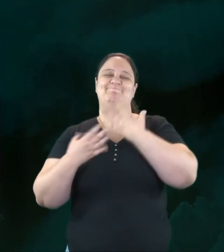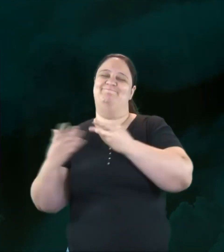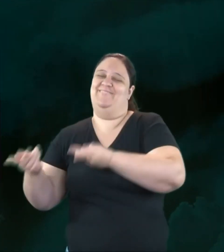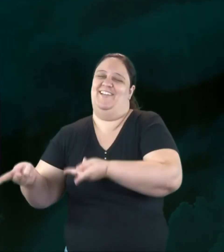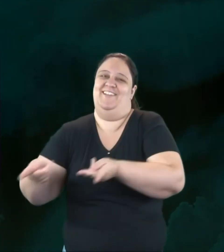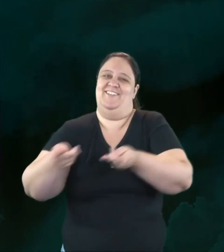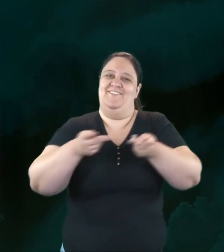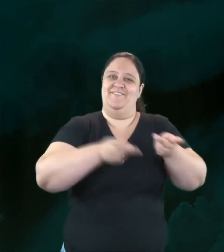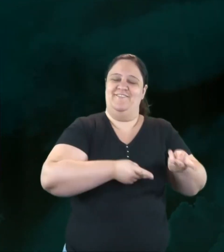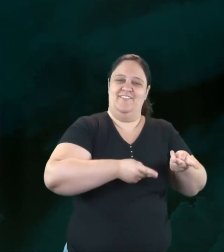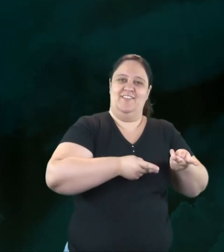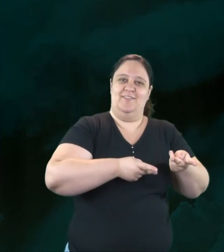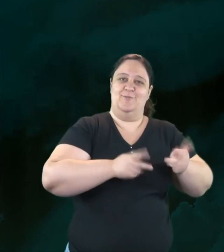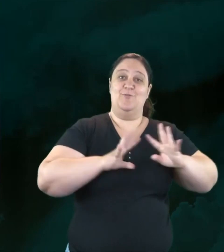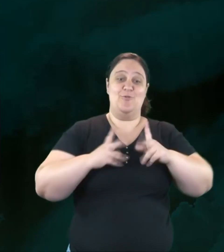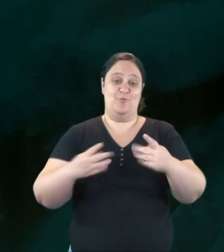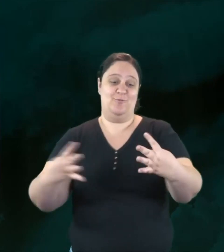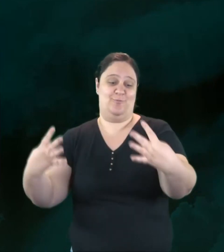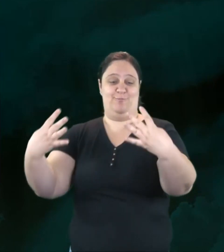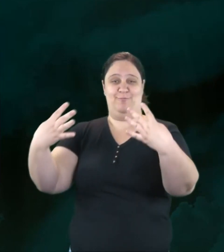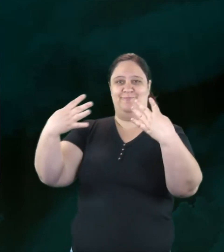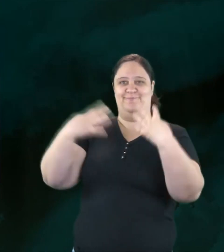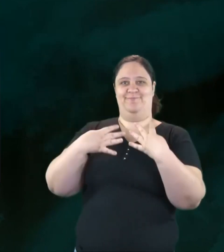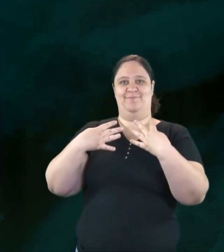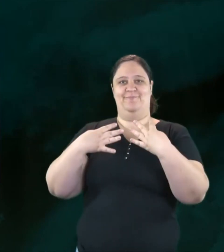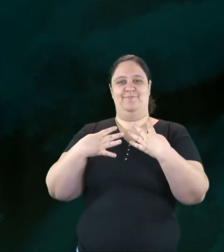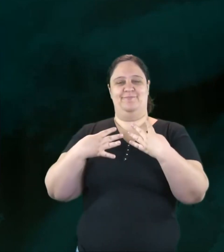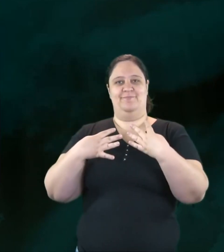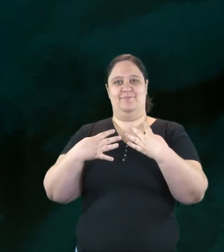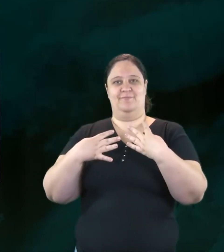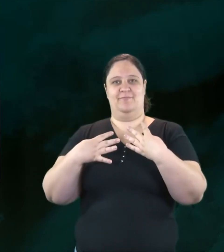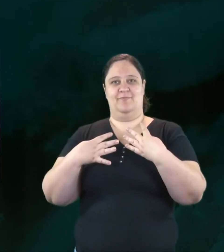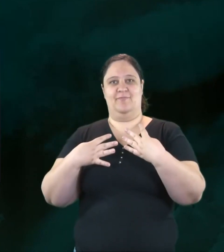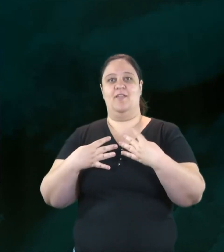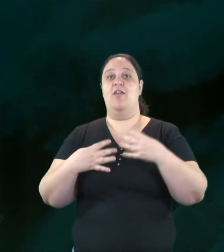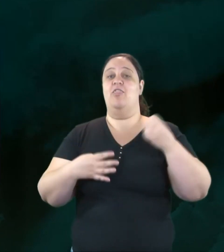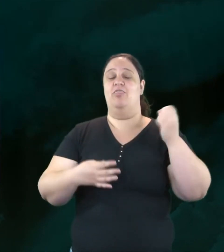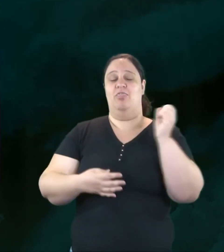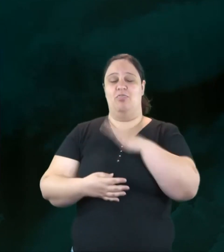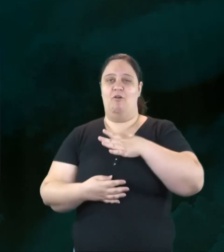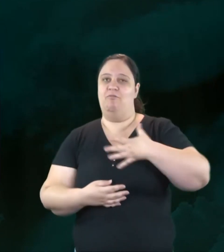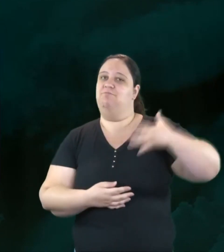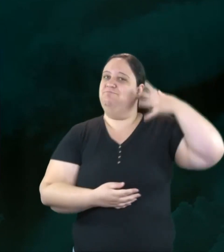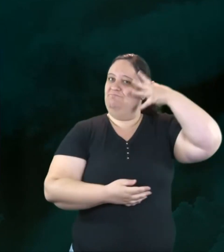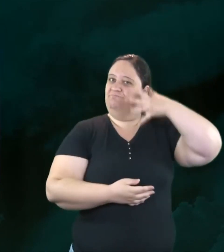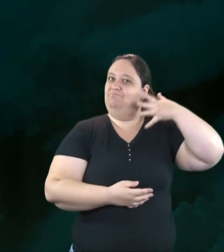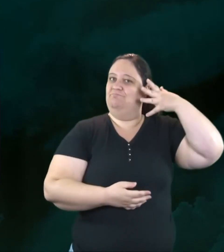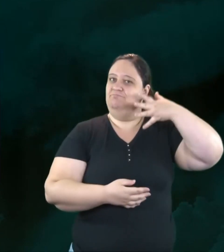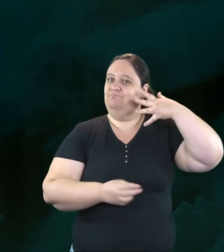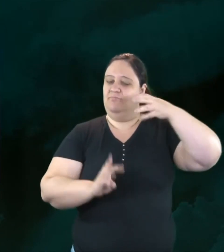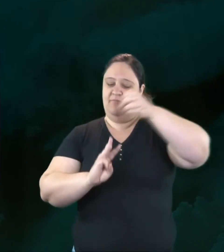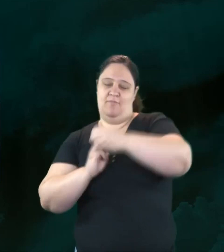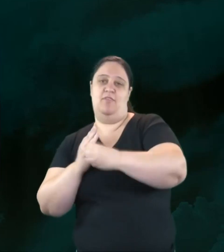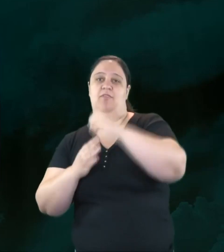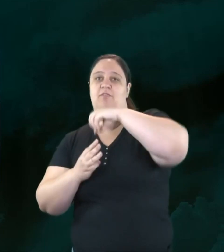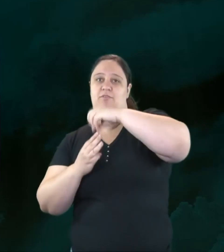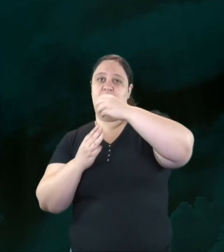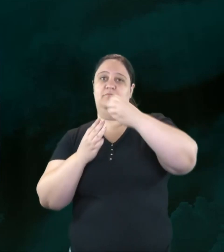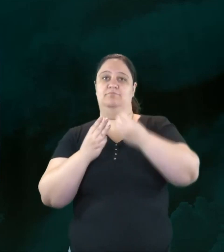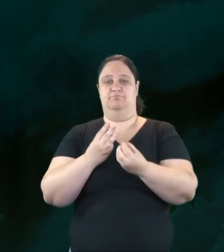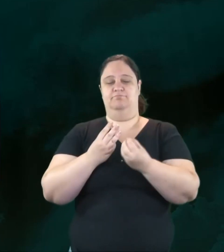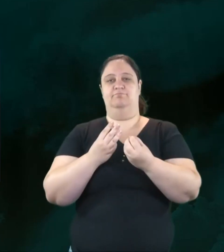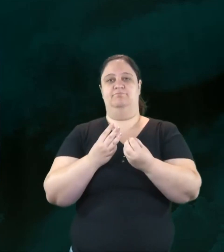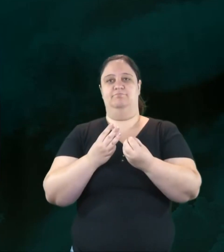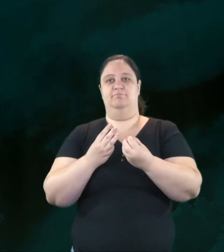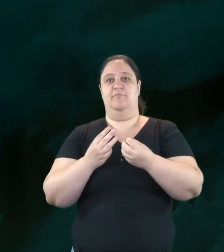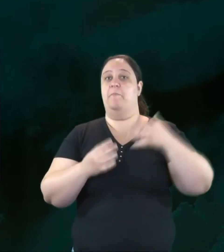bem-vindo todos os que acompanham para mais uma transmissão do Instituto Vida para Todos,